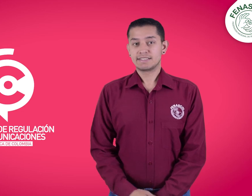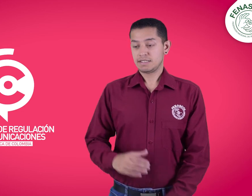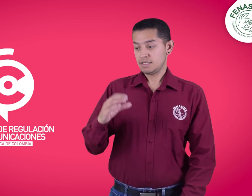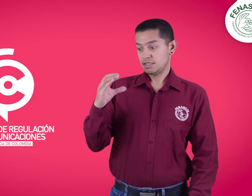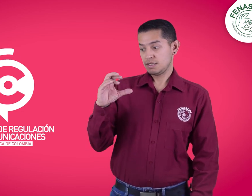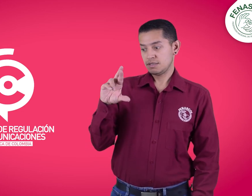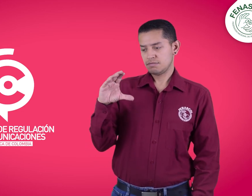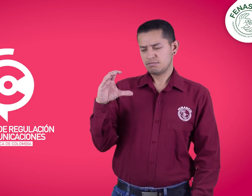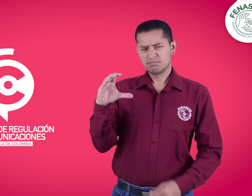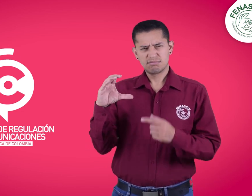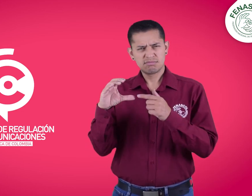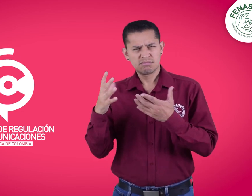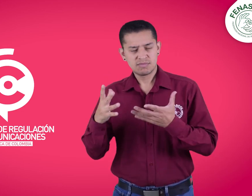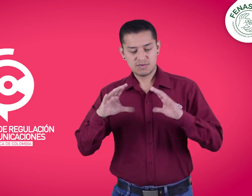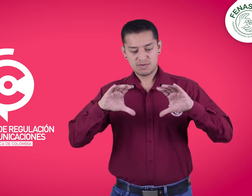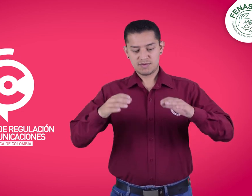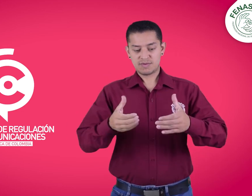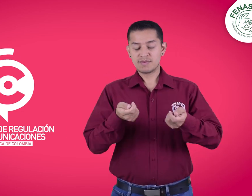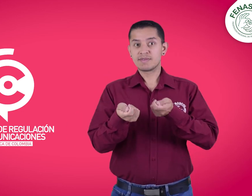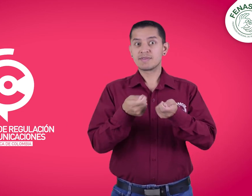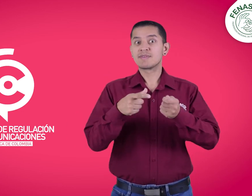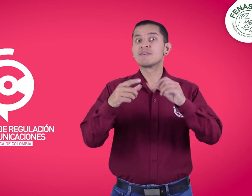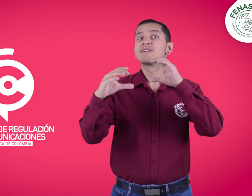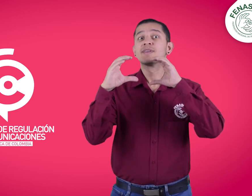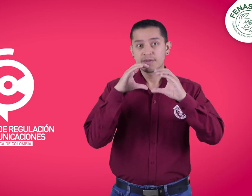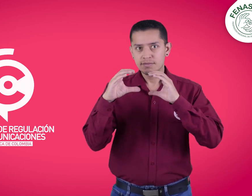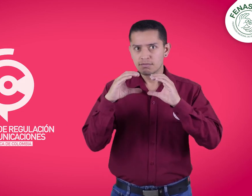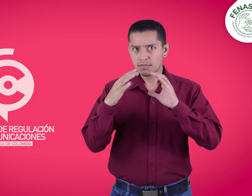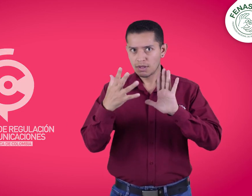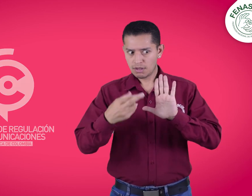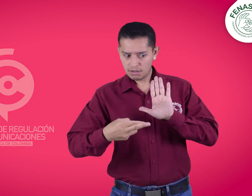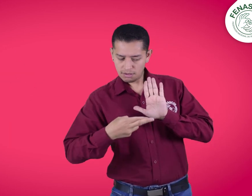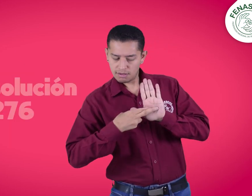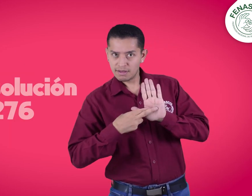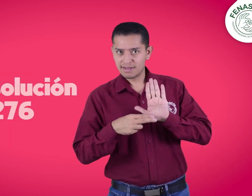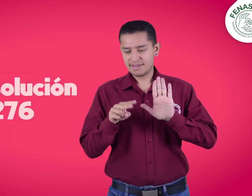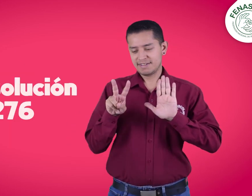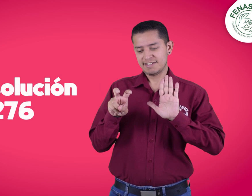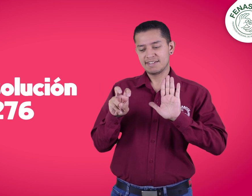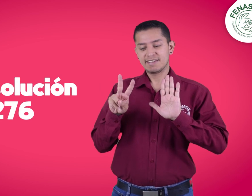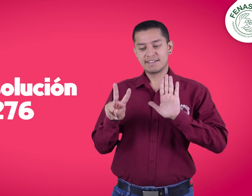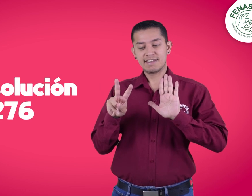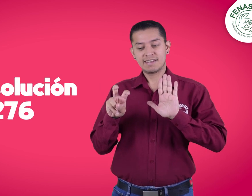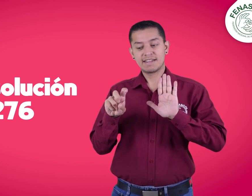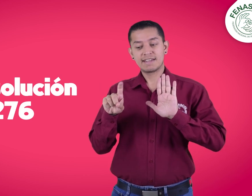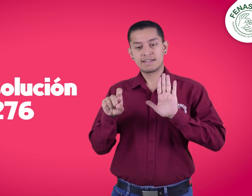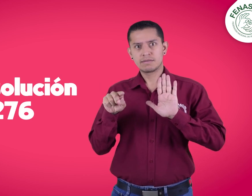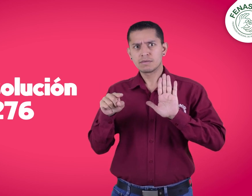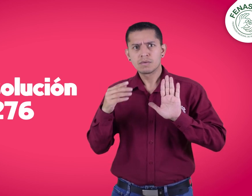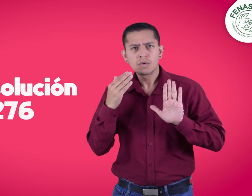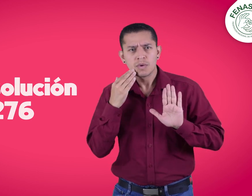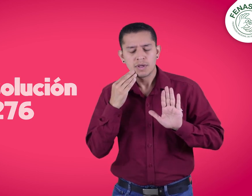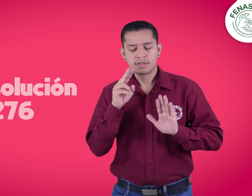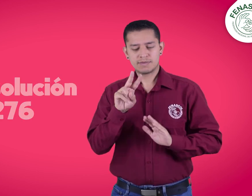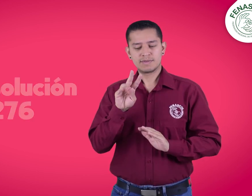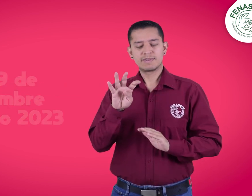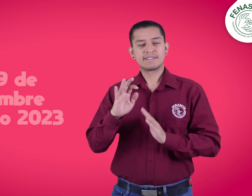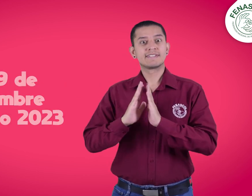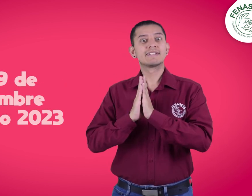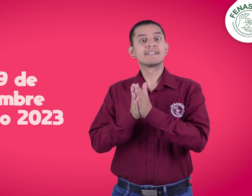la crc comisión de regulación de comunicaciones expidió la resolución 7276 el 29 de